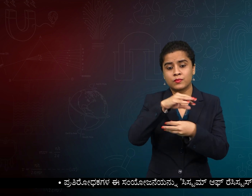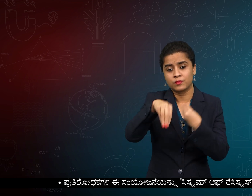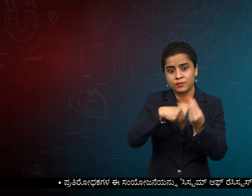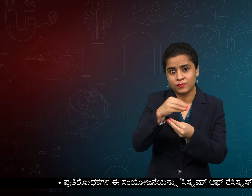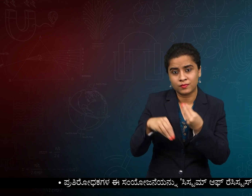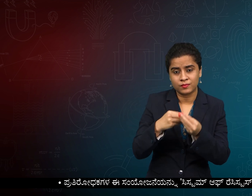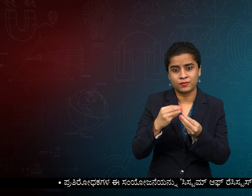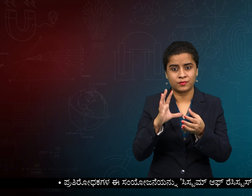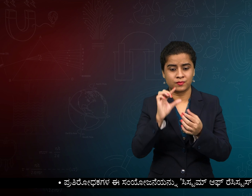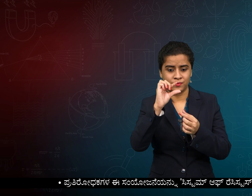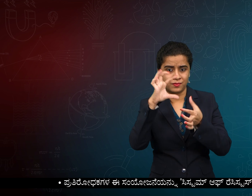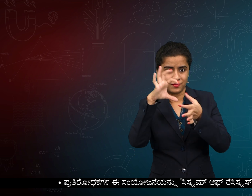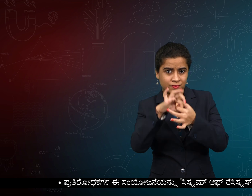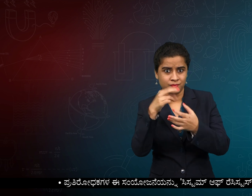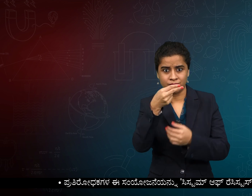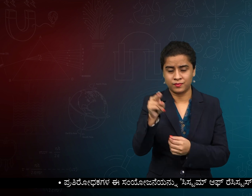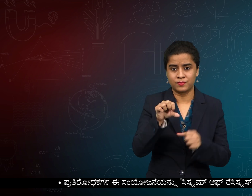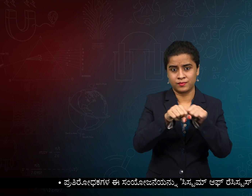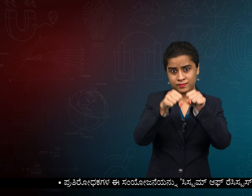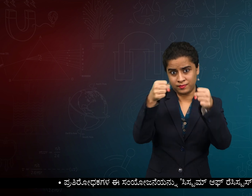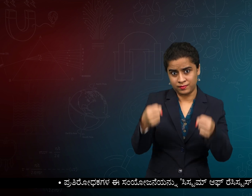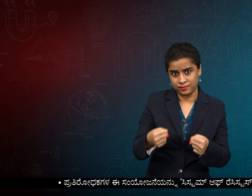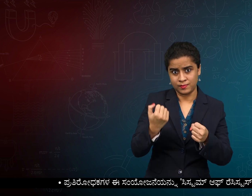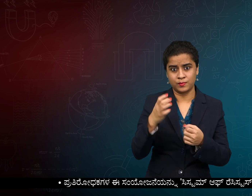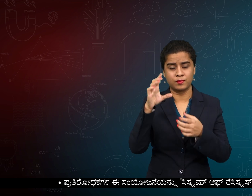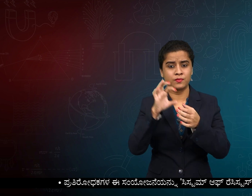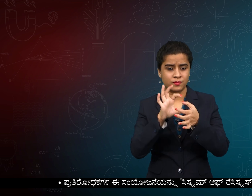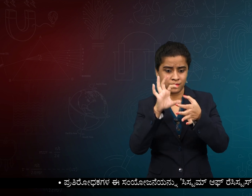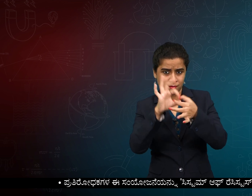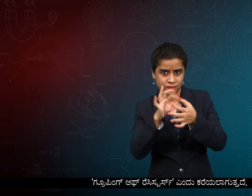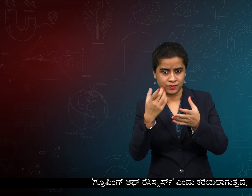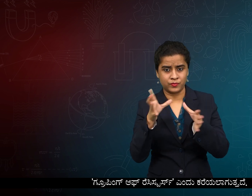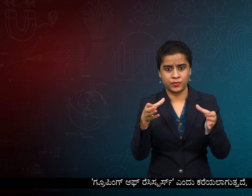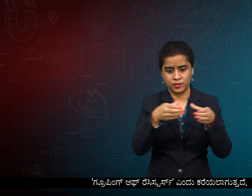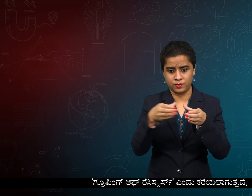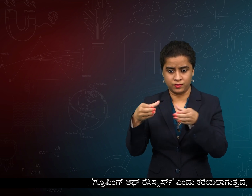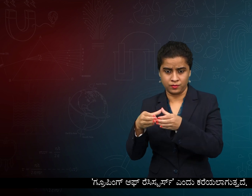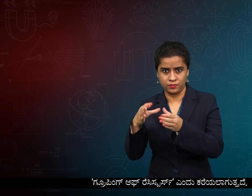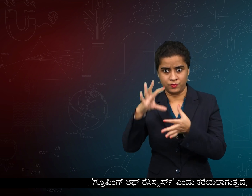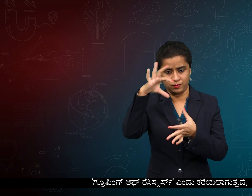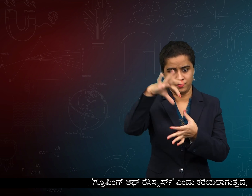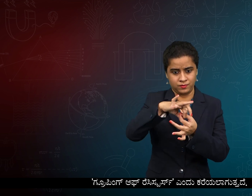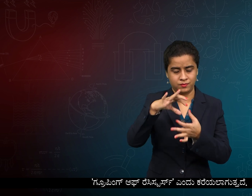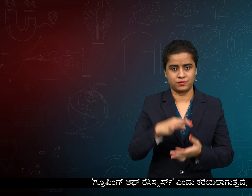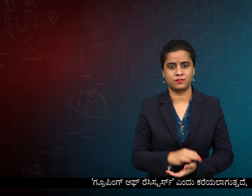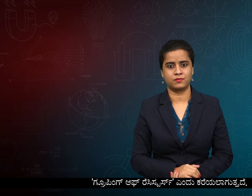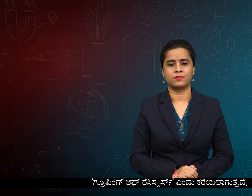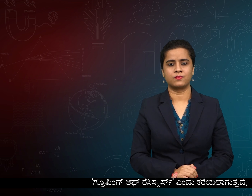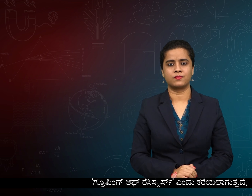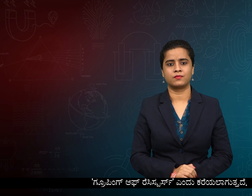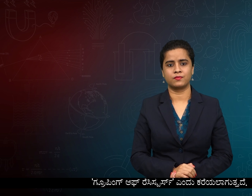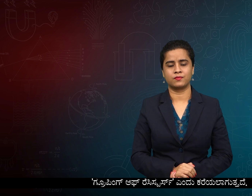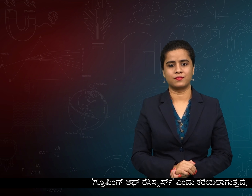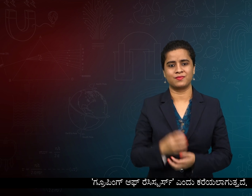ಪ್ರತಿರೋಧಕಗಳ ಈ ಸಂಯೋಜನೆಯನ್ನು ಸಿಸ್ಟಮ್ ಆಫ್ ರೆಸಿಸ್ಟರ್ ಅಥವಾ ಗ್ರೂಪಿಂಗ್ ಆಫ್ ರೆಸಿಸ್ಟರ್ಸ್